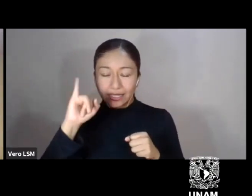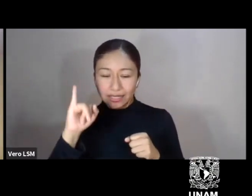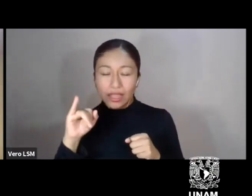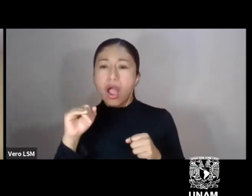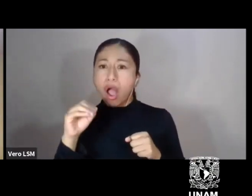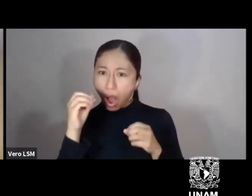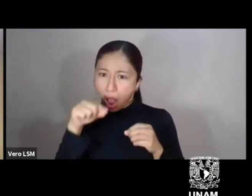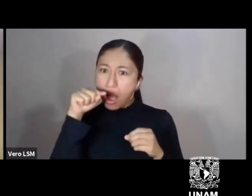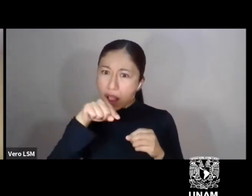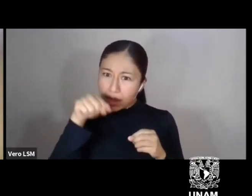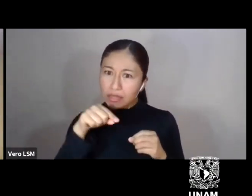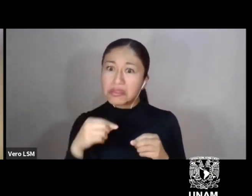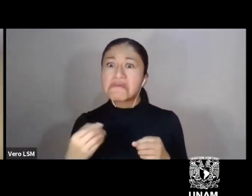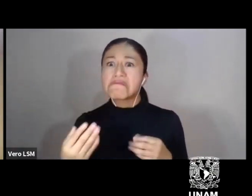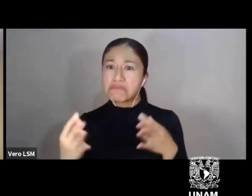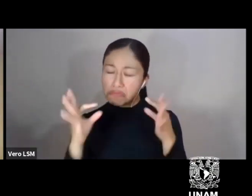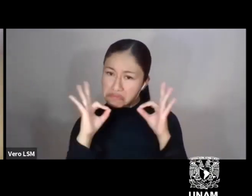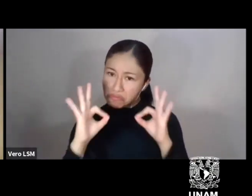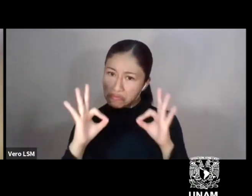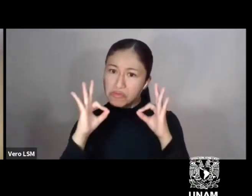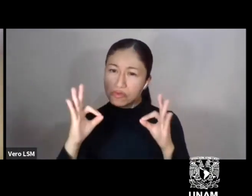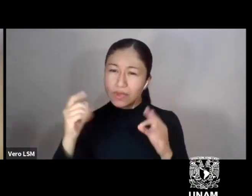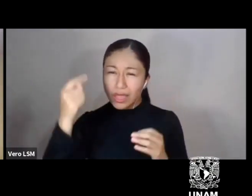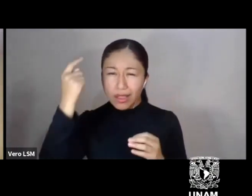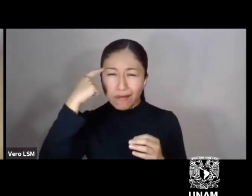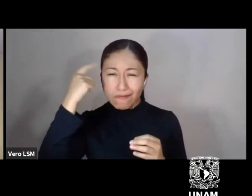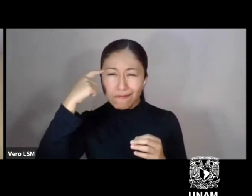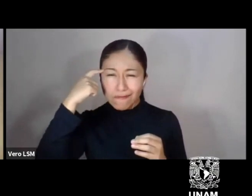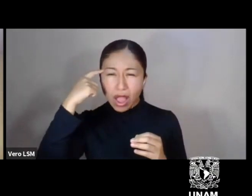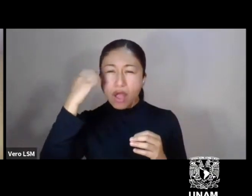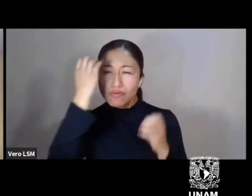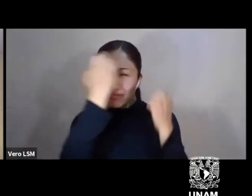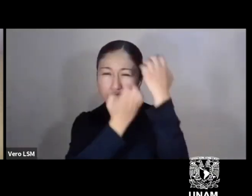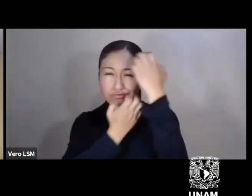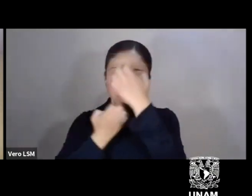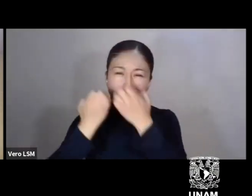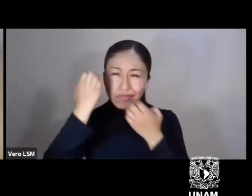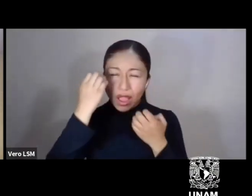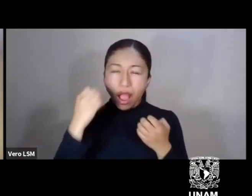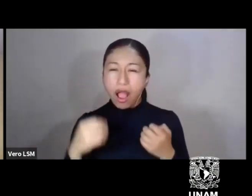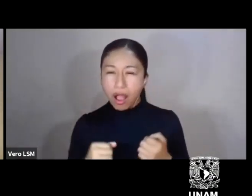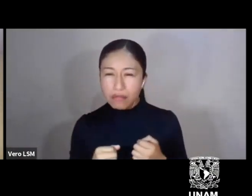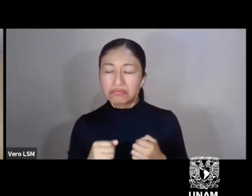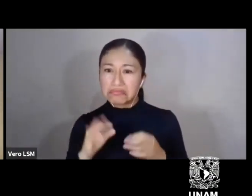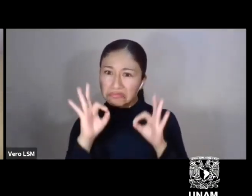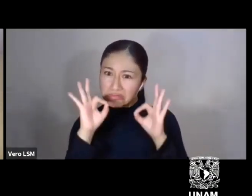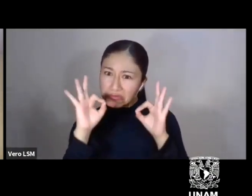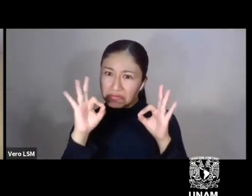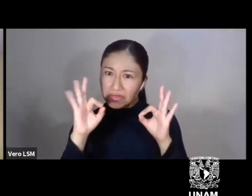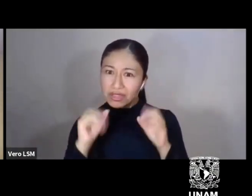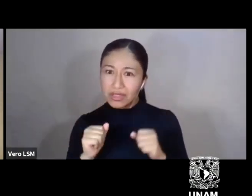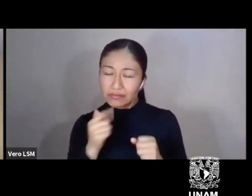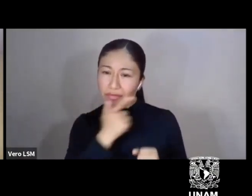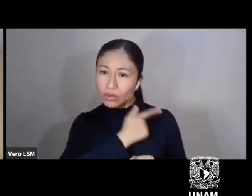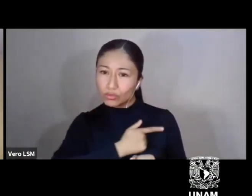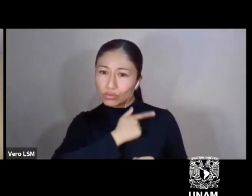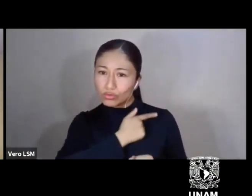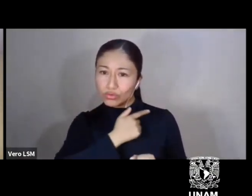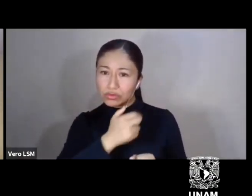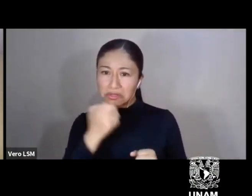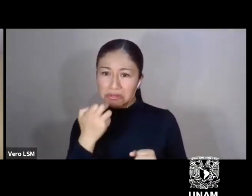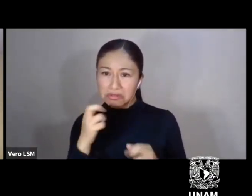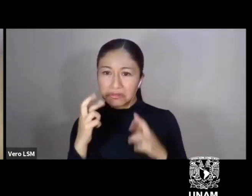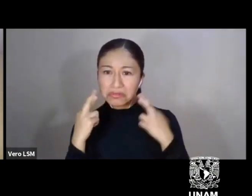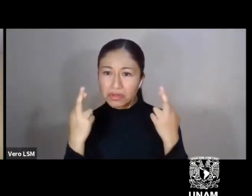analítica, por parte de la participación del maestro. Hilda nos comenta